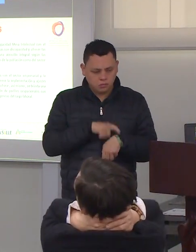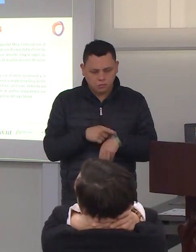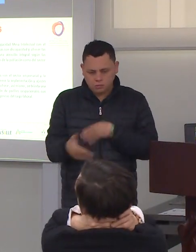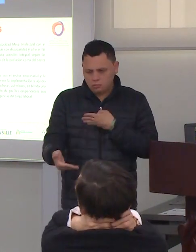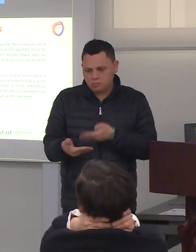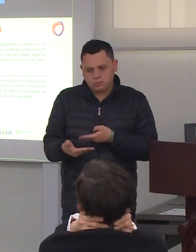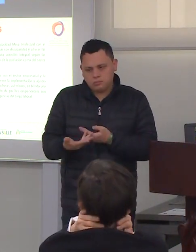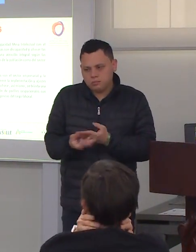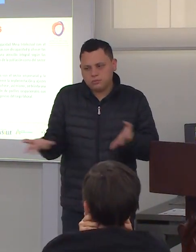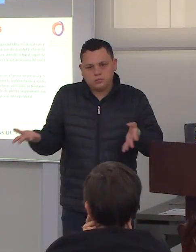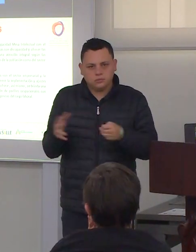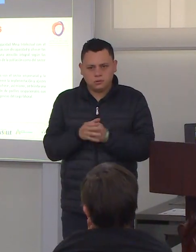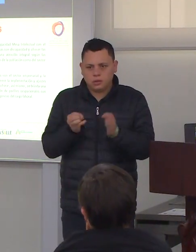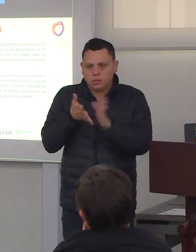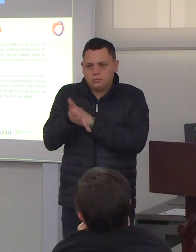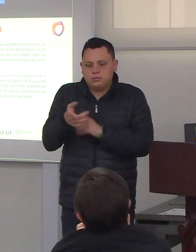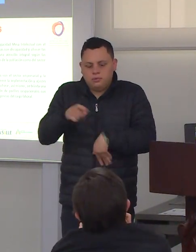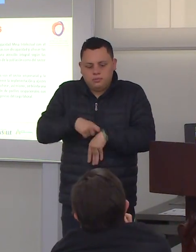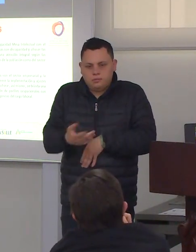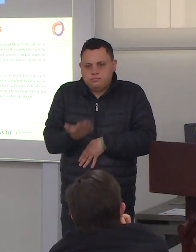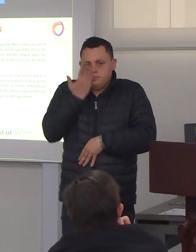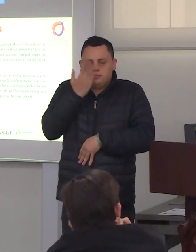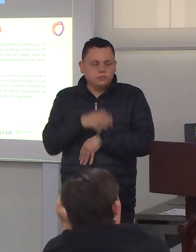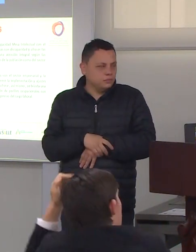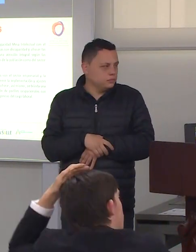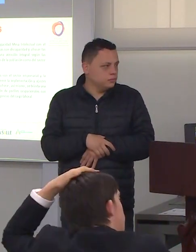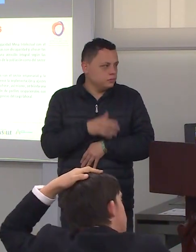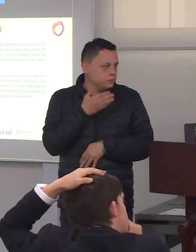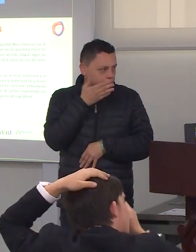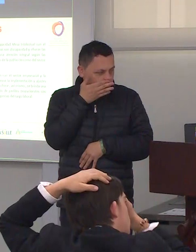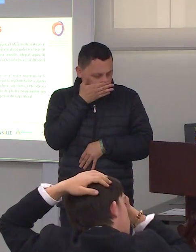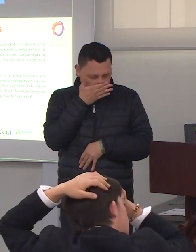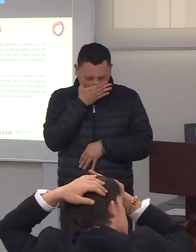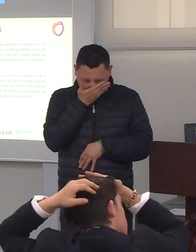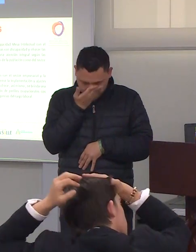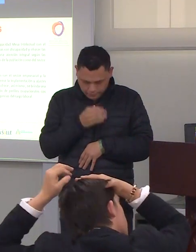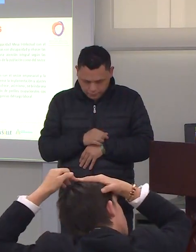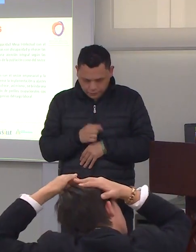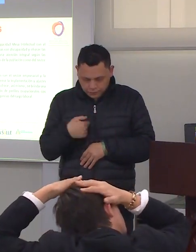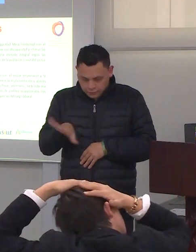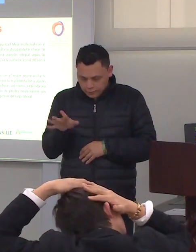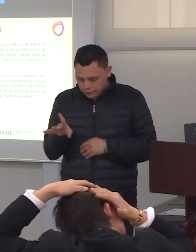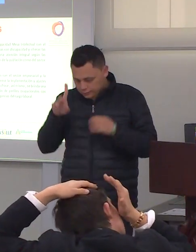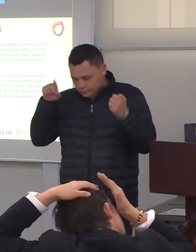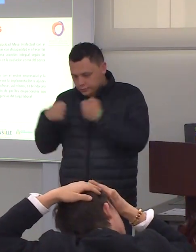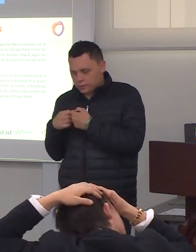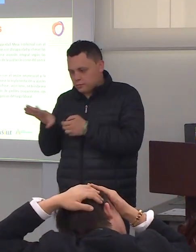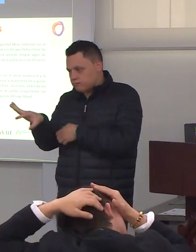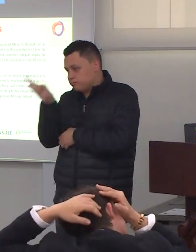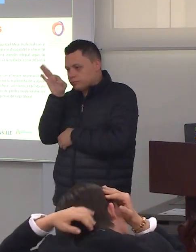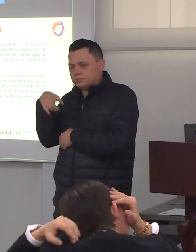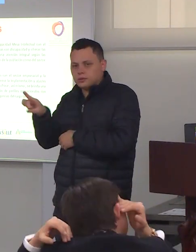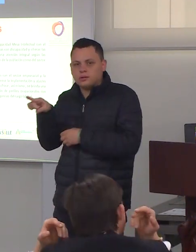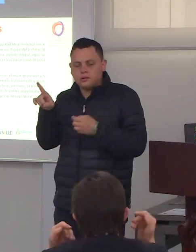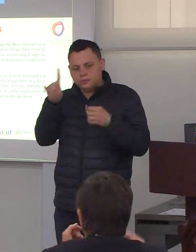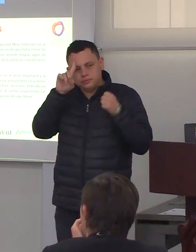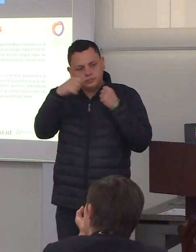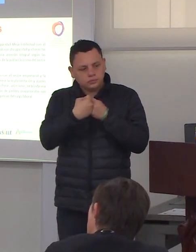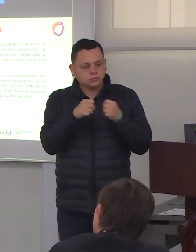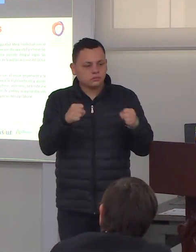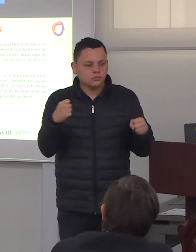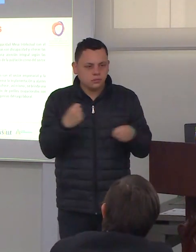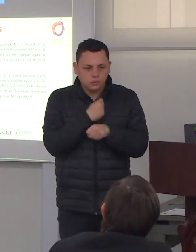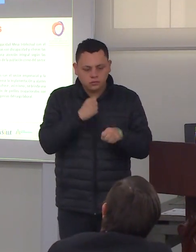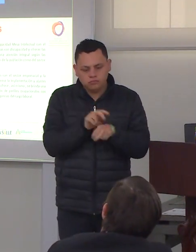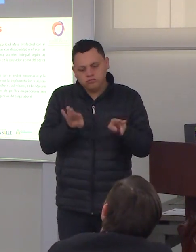quisiera contarles muchas cosas, pero esta es una de las cosas que quiero resaltar, es la articulación interinstitucional. Hemos generado mesas de